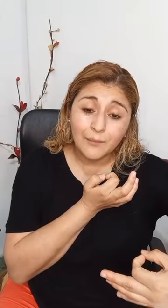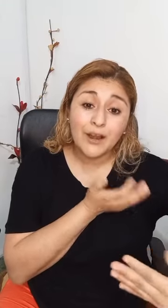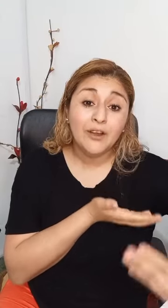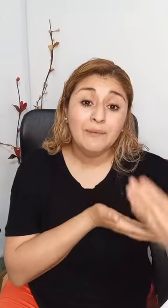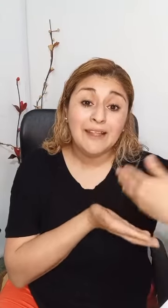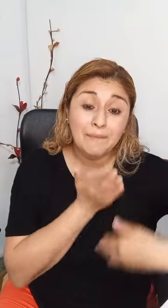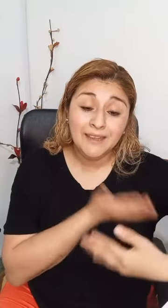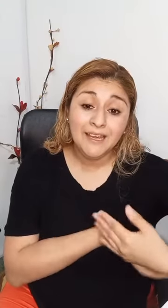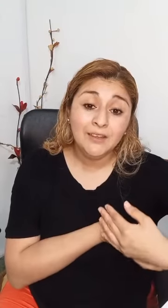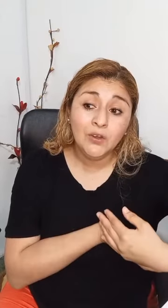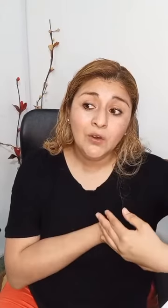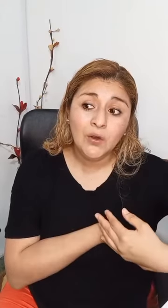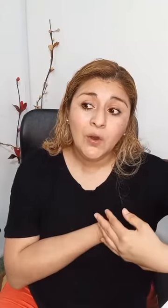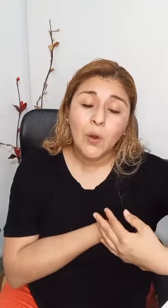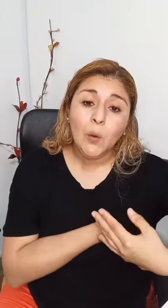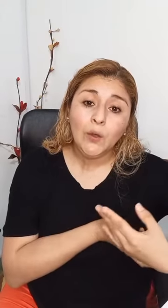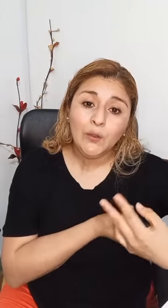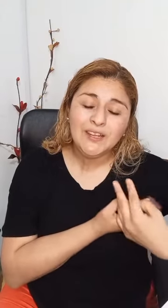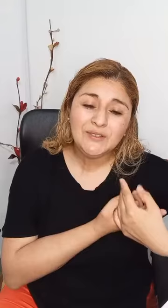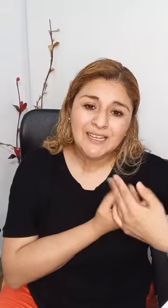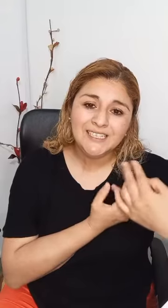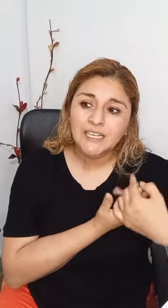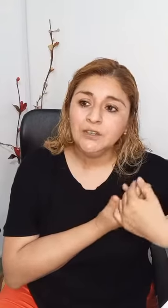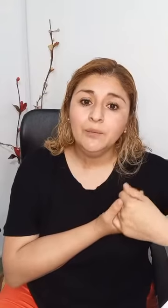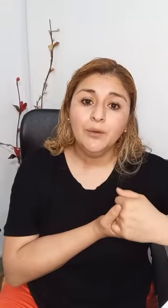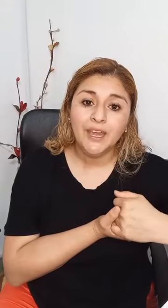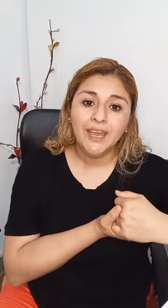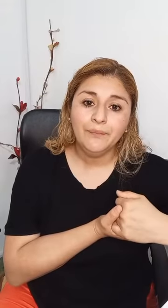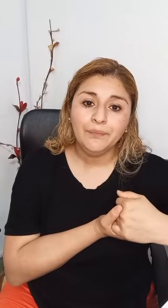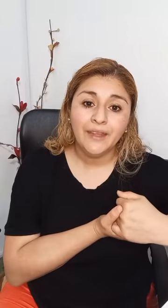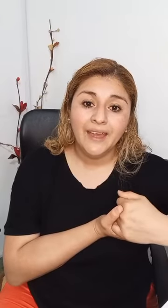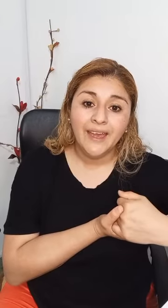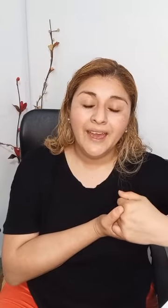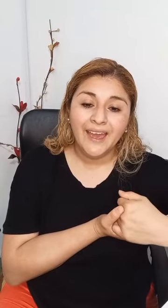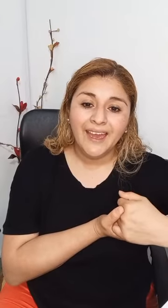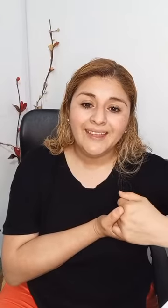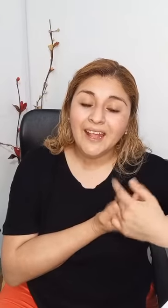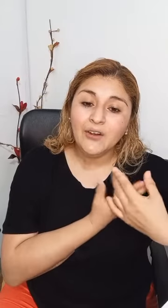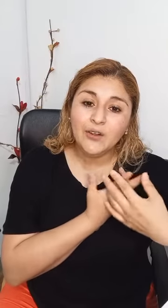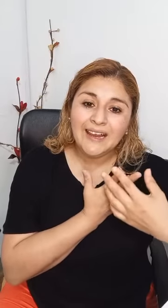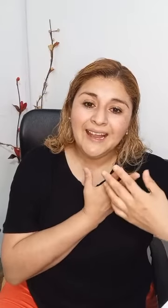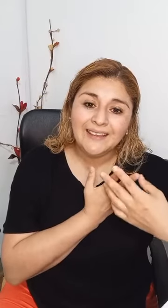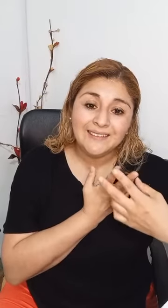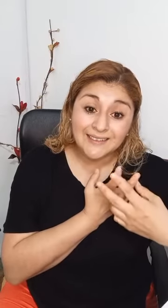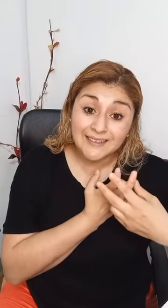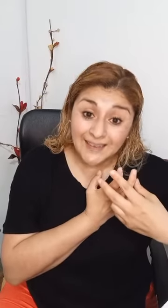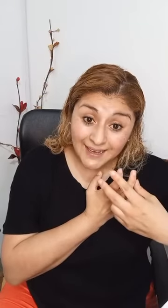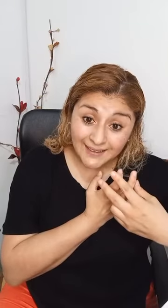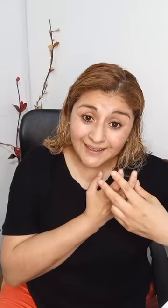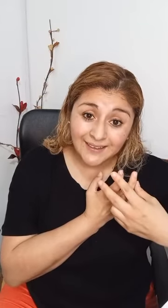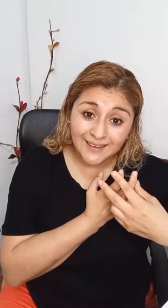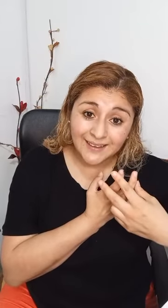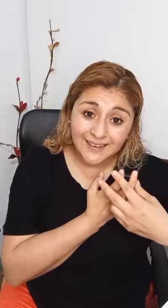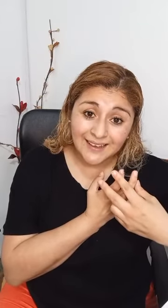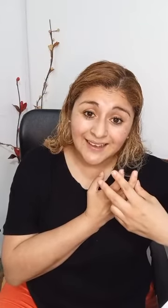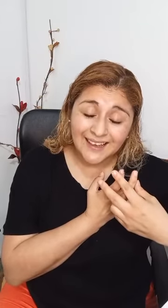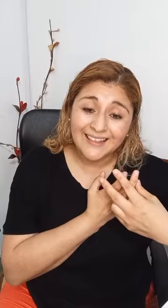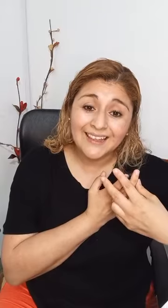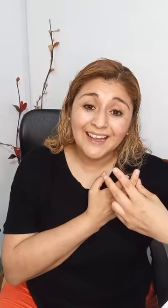por algo que me están pidiendo o estoy leyendo porque tengo la necesidad